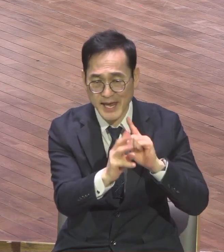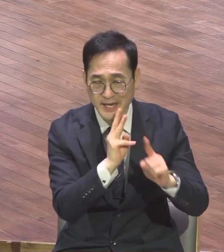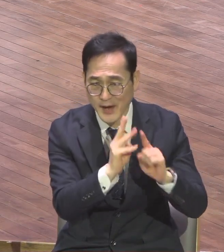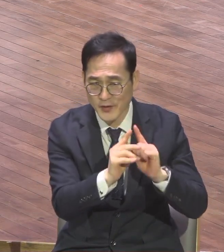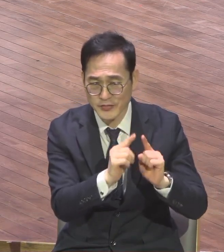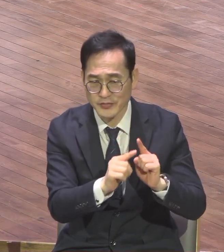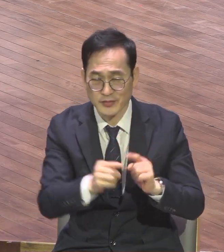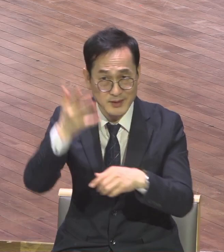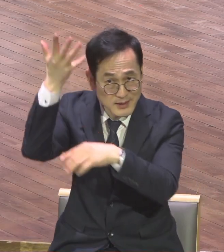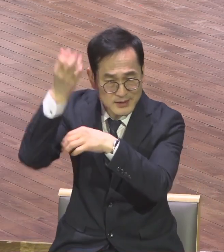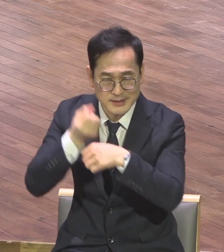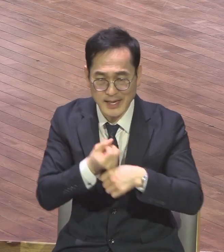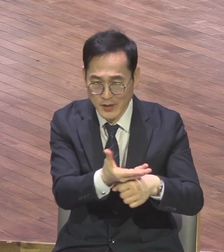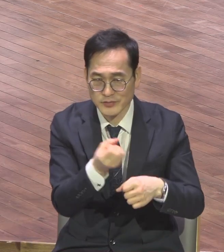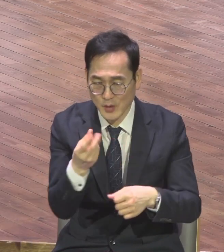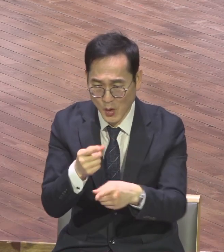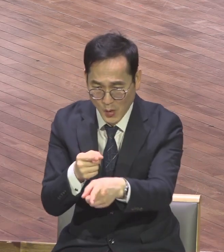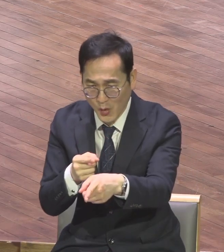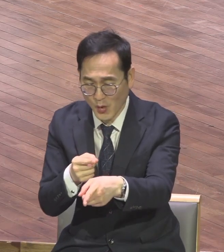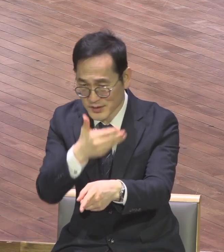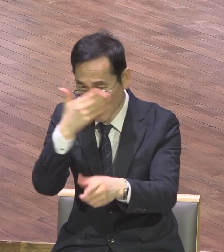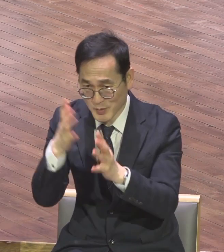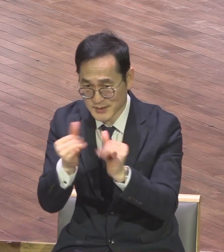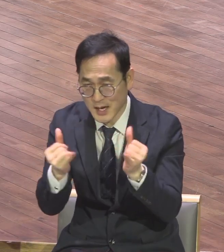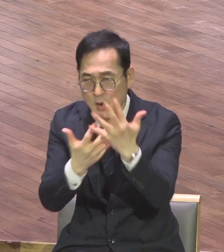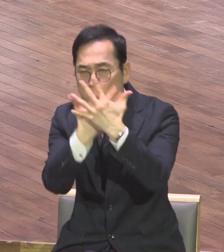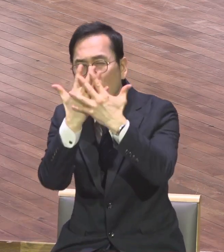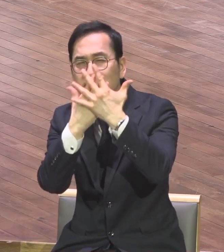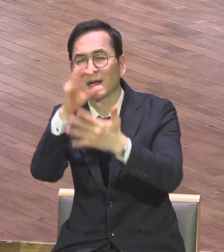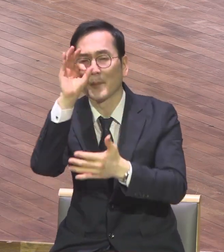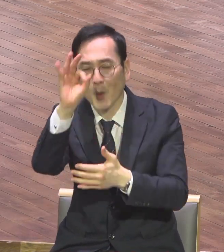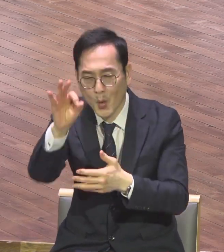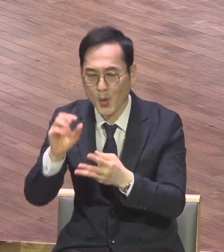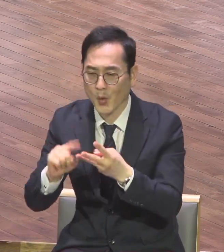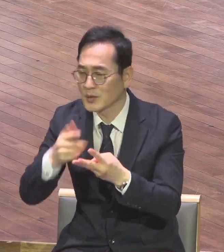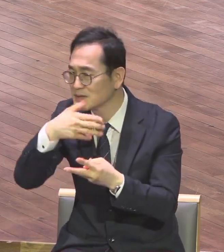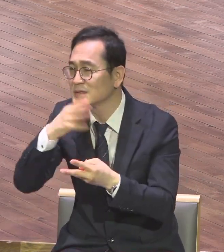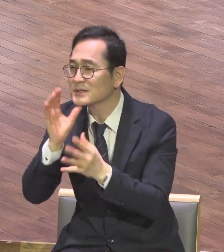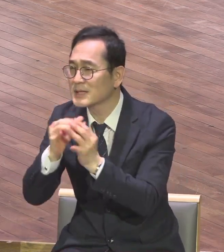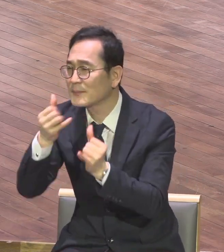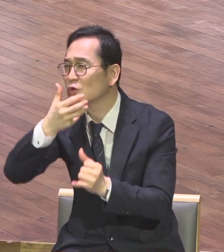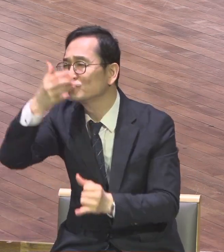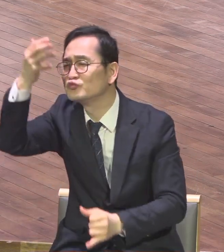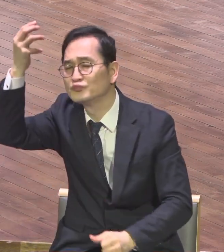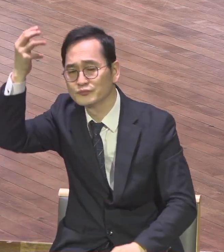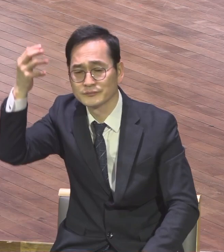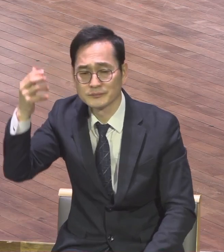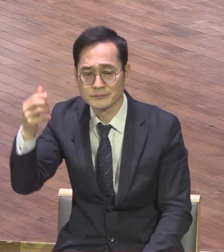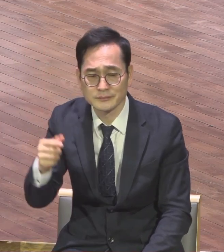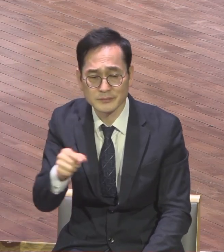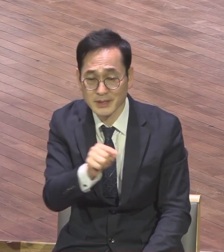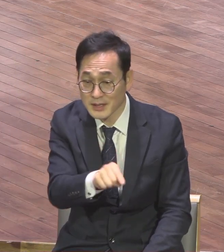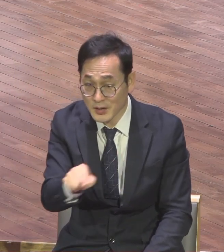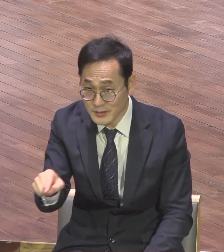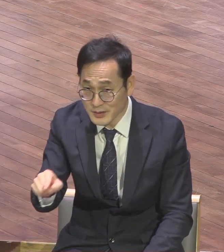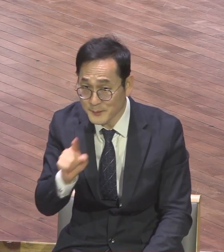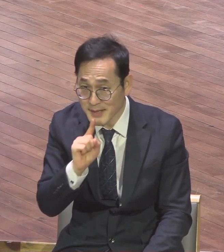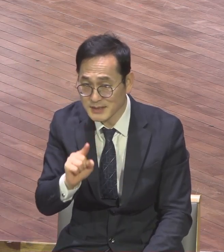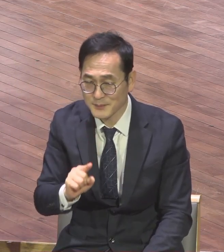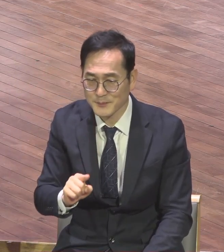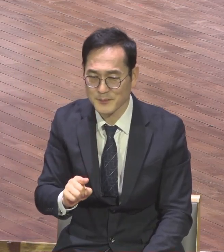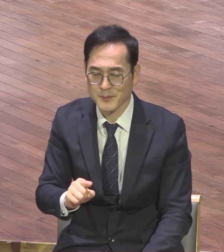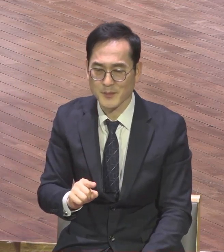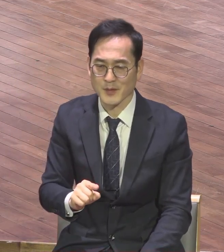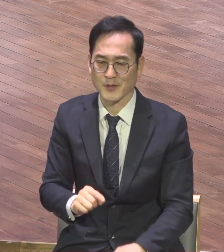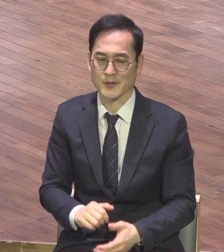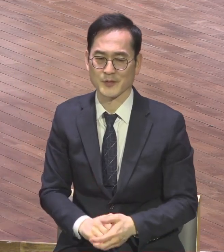너희 늙은이들은 꿈을 꾸리라. 이 말씀은요 우리가 일반적으로 생각하는 그런 뭐 예언